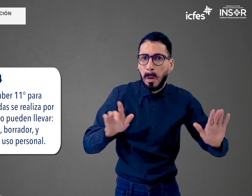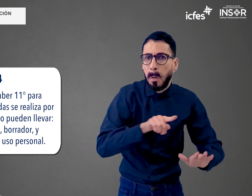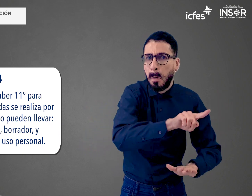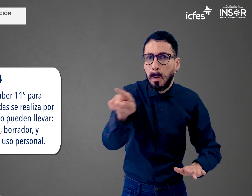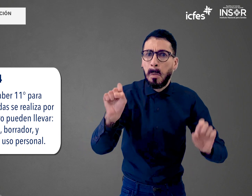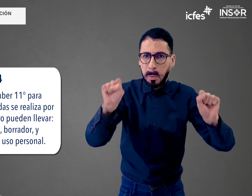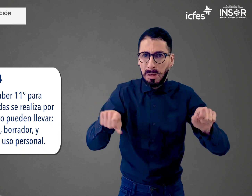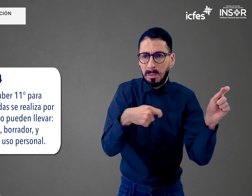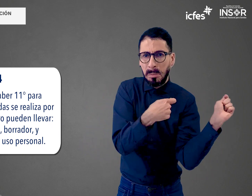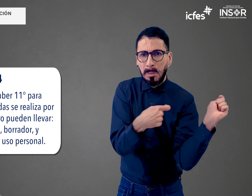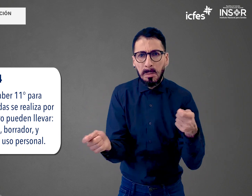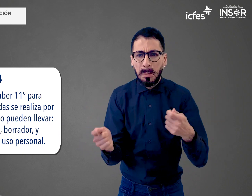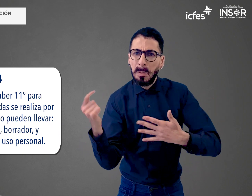pero pueden llevar